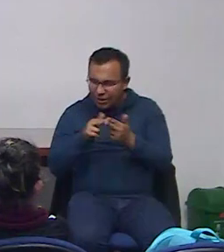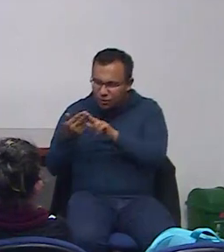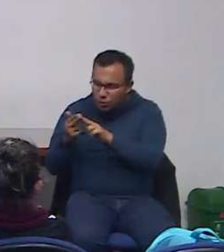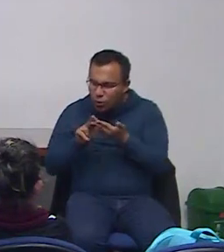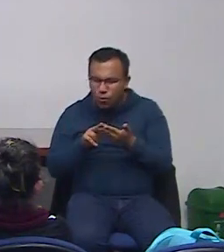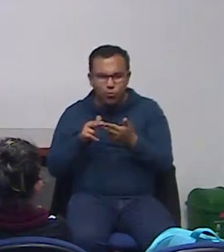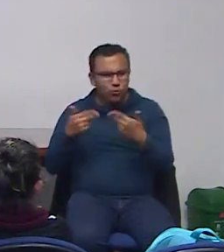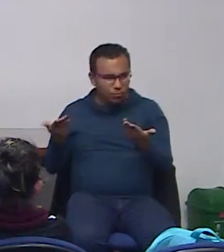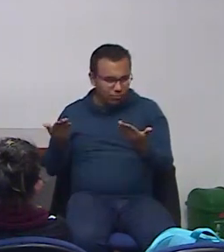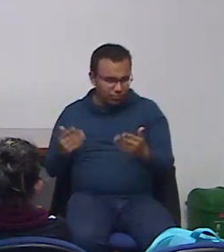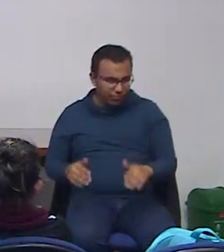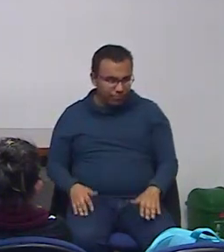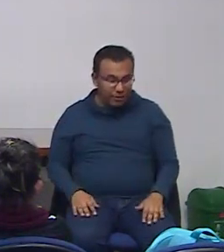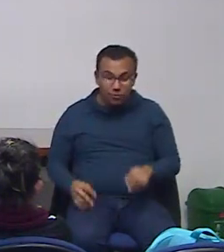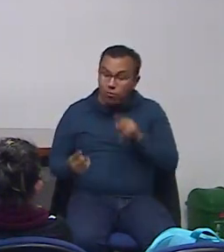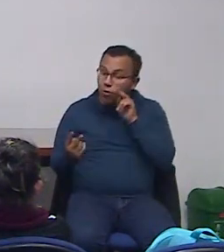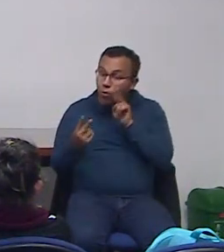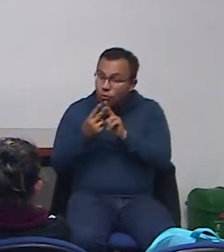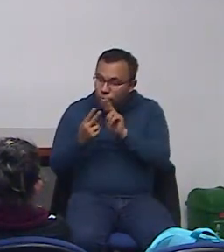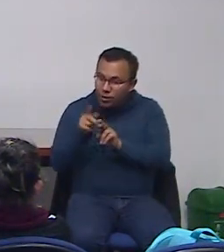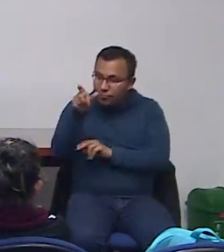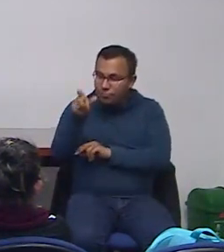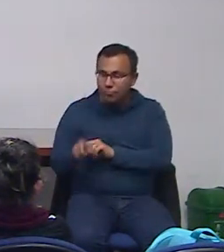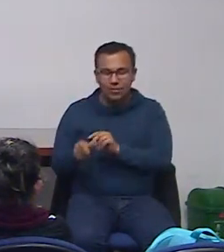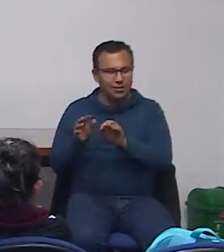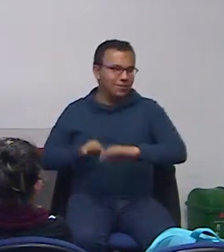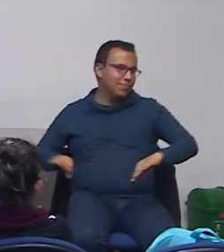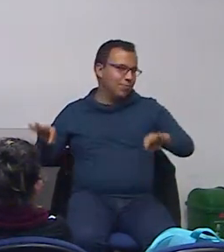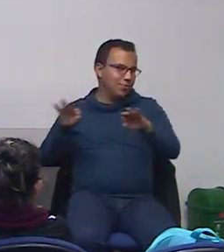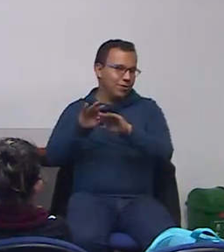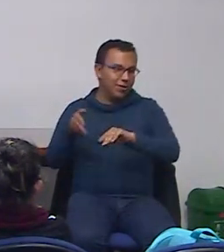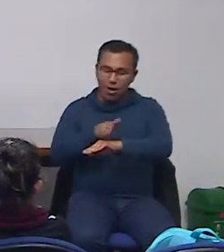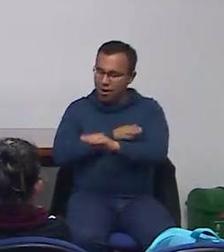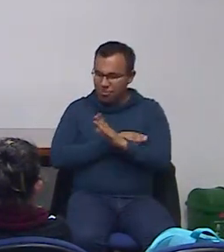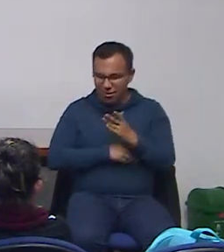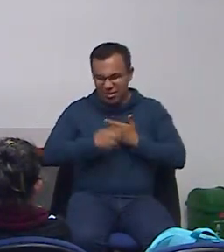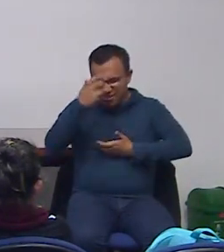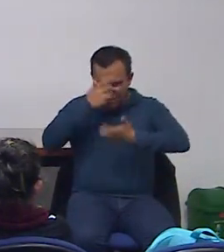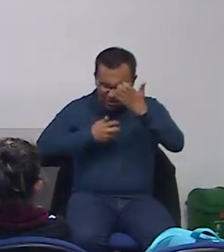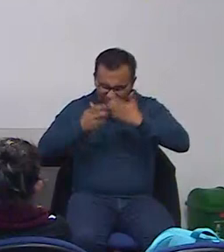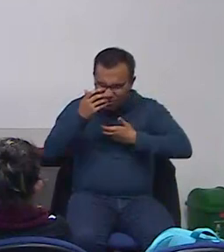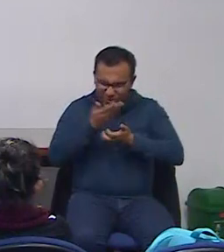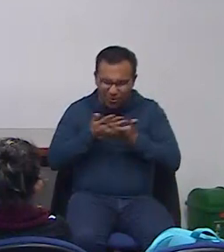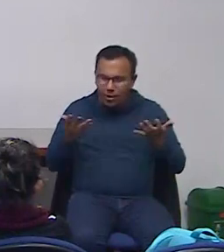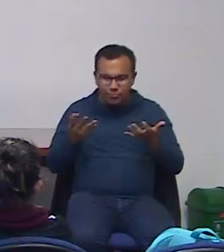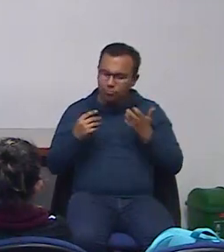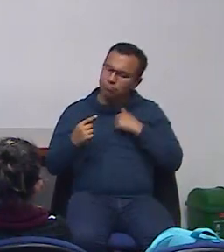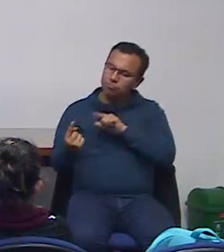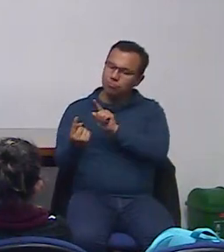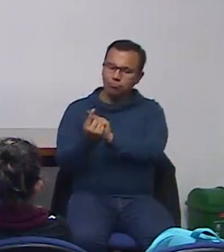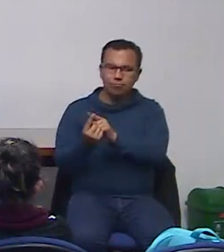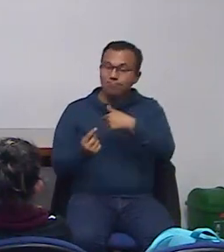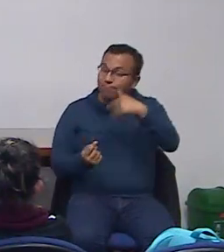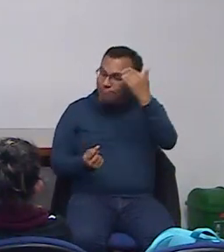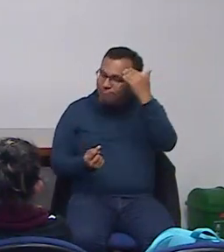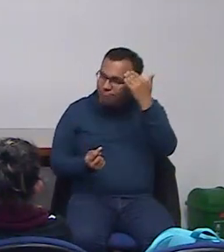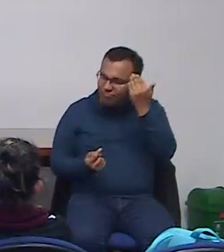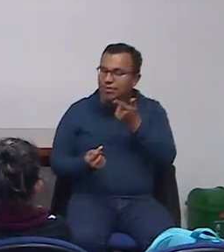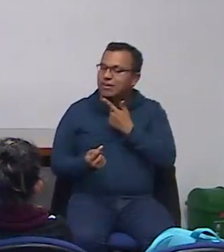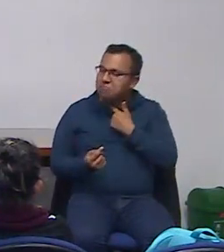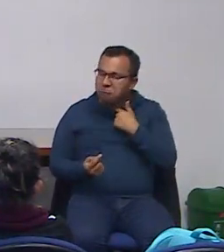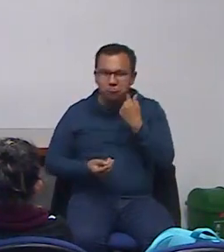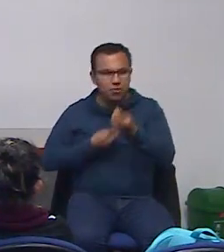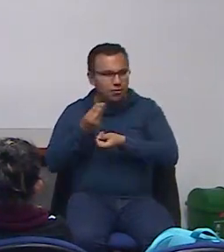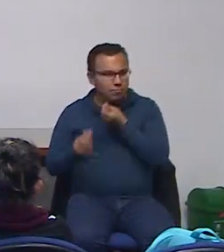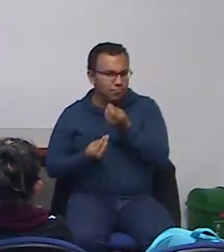e el conocer a la persona para para nosotros es muy importante antes que todas las cosas y saber realmente qué es lo que le gusta hacer Y por qué le gusta